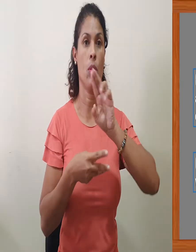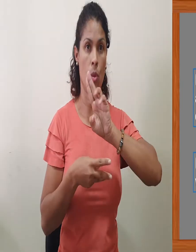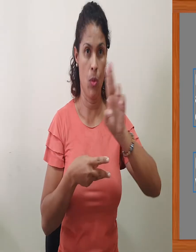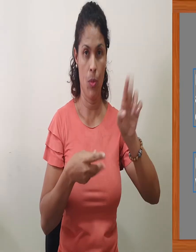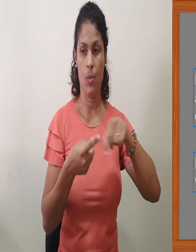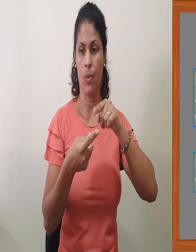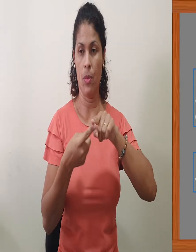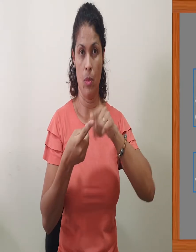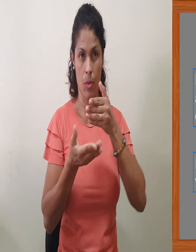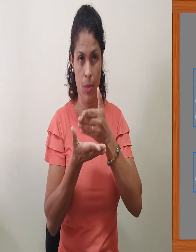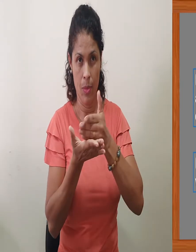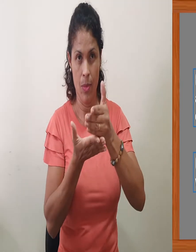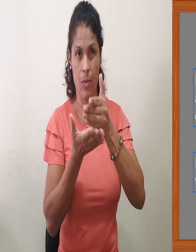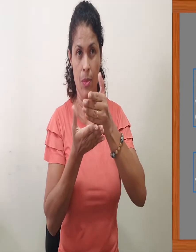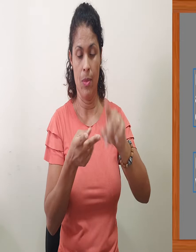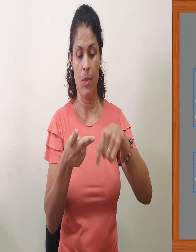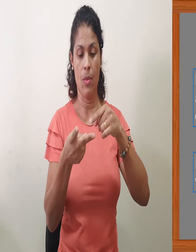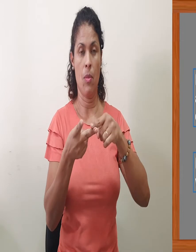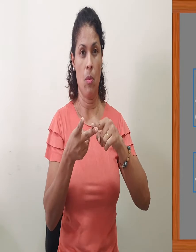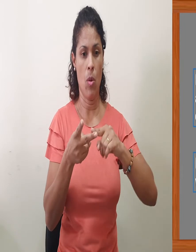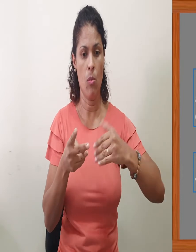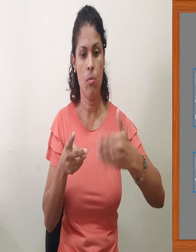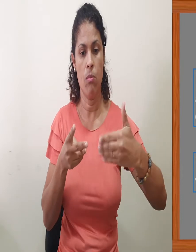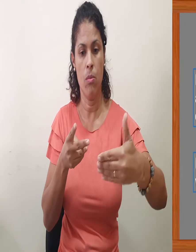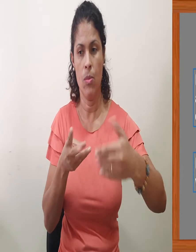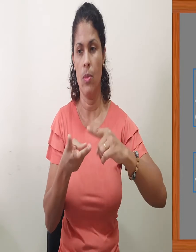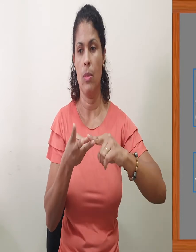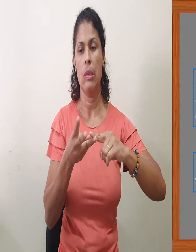fatores genéticos quanto os fatores epigenéticos.